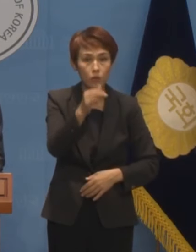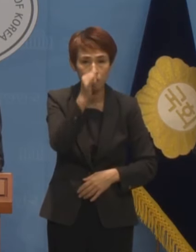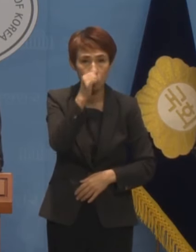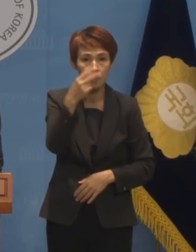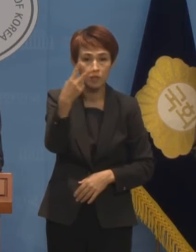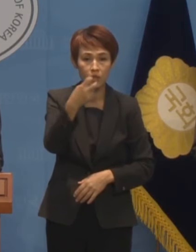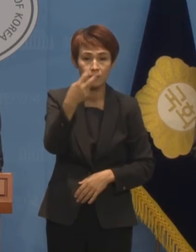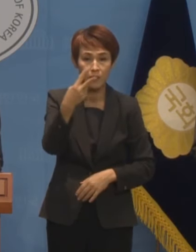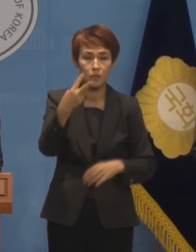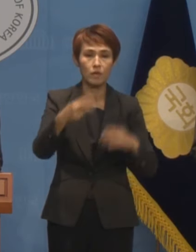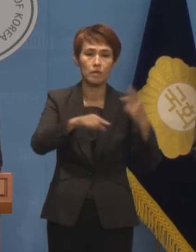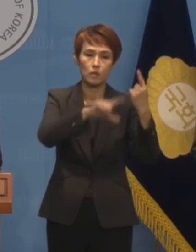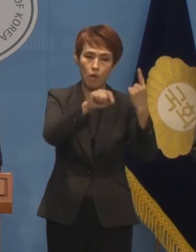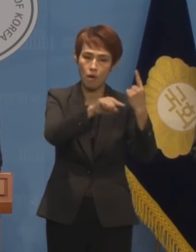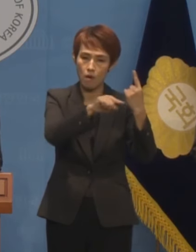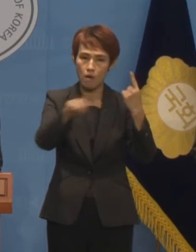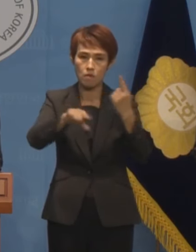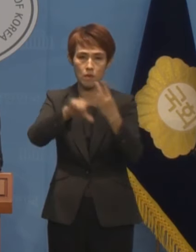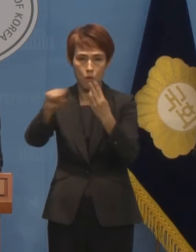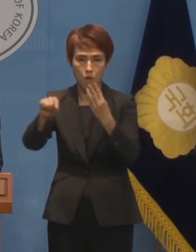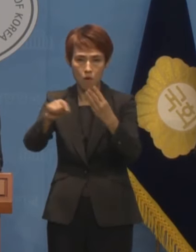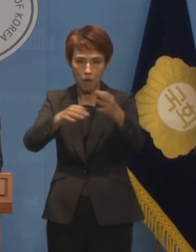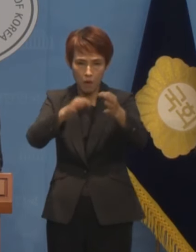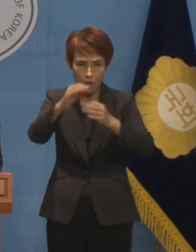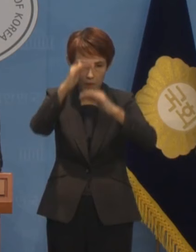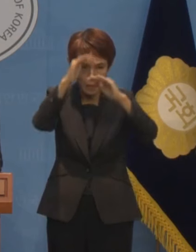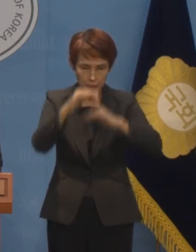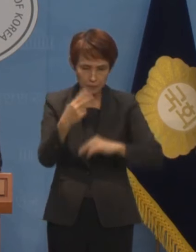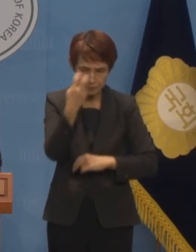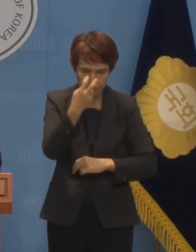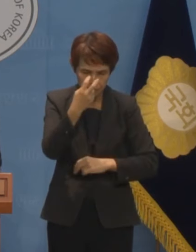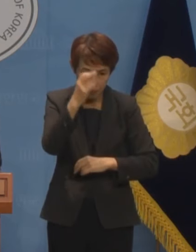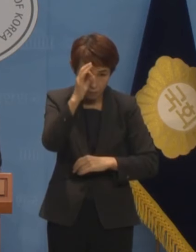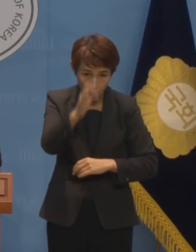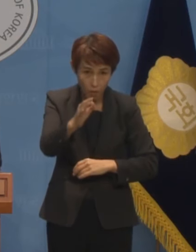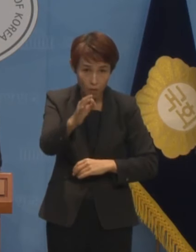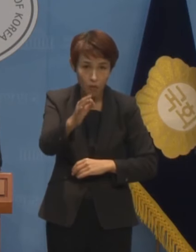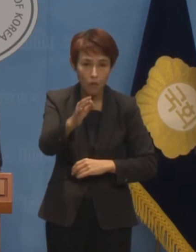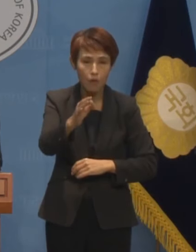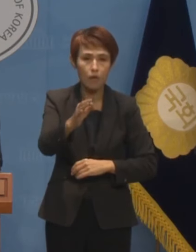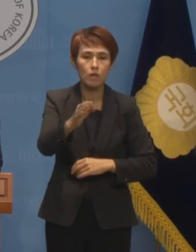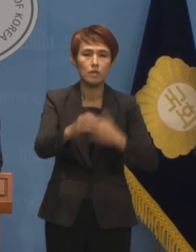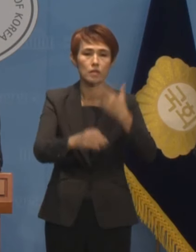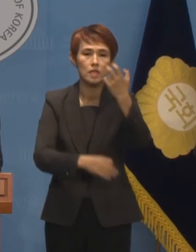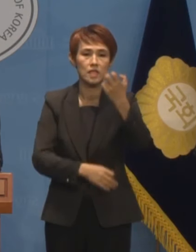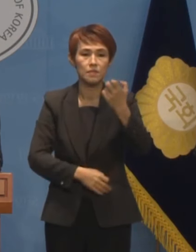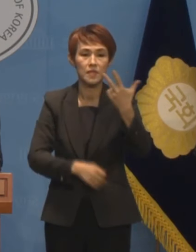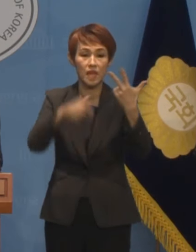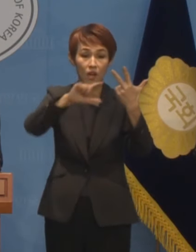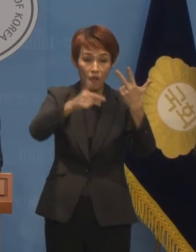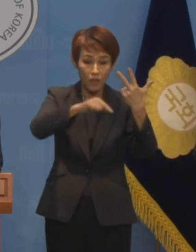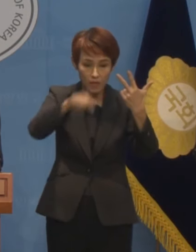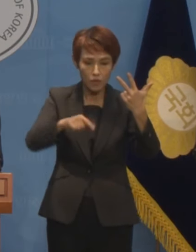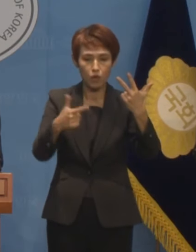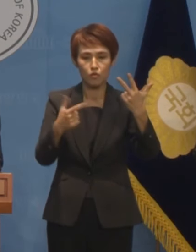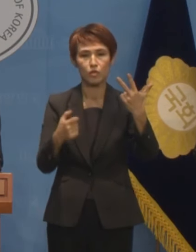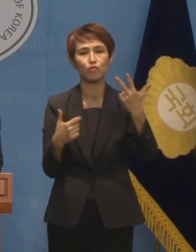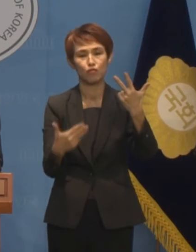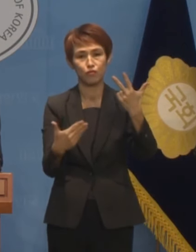2023년 1월에서 3월까지 거래 내역을 분석한 결과 전체 77건 중